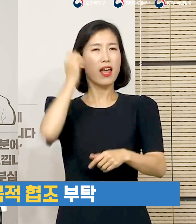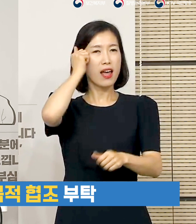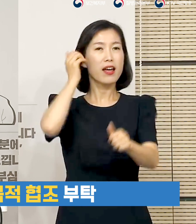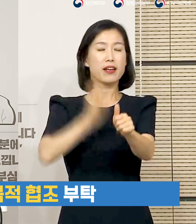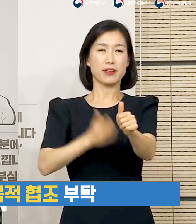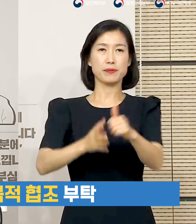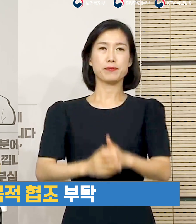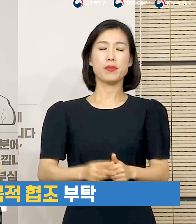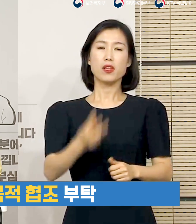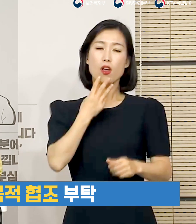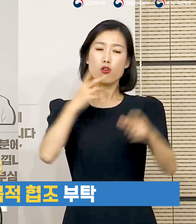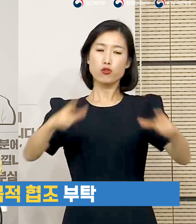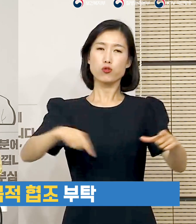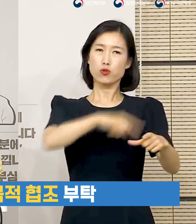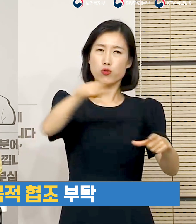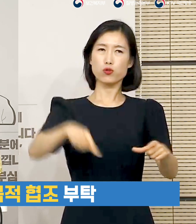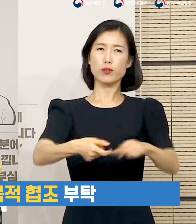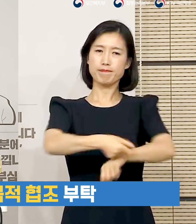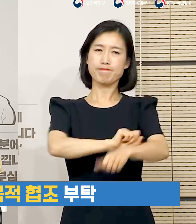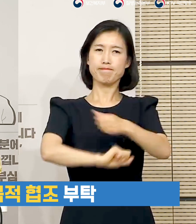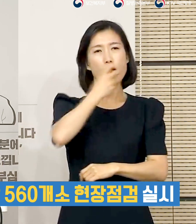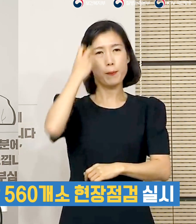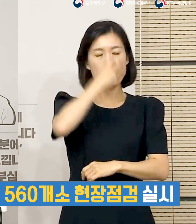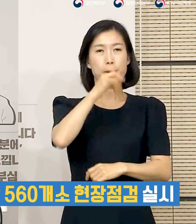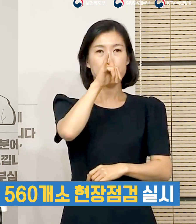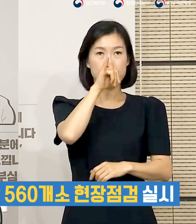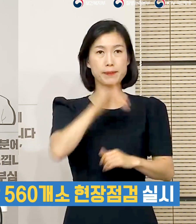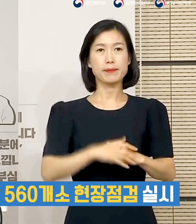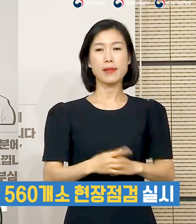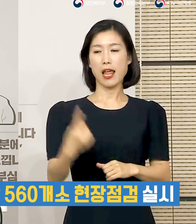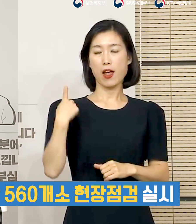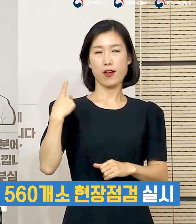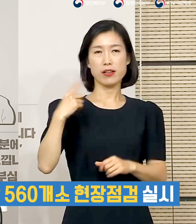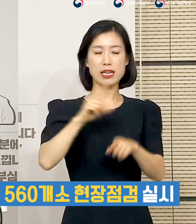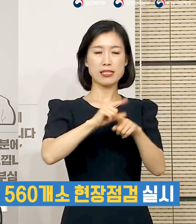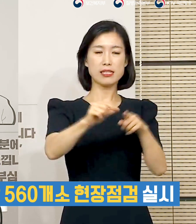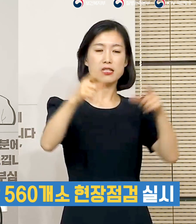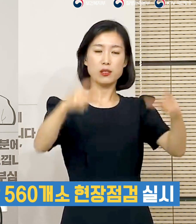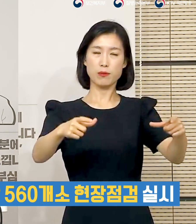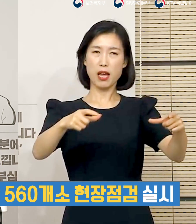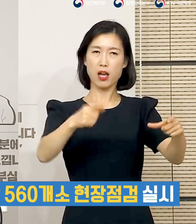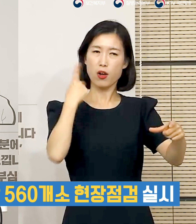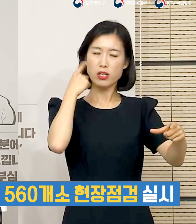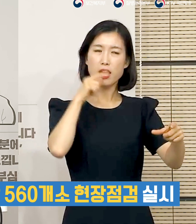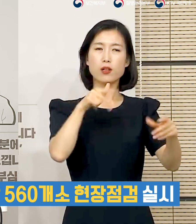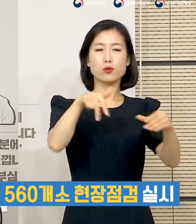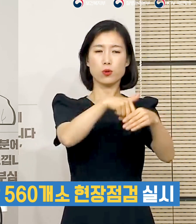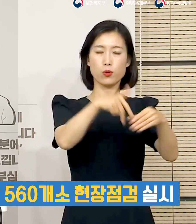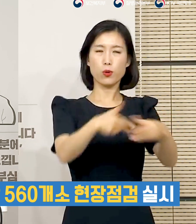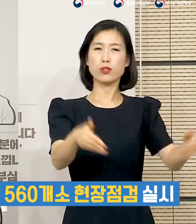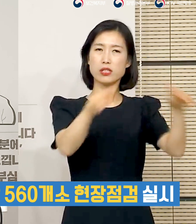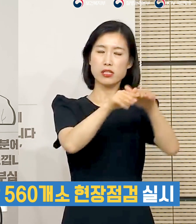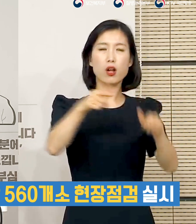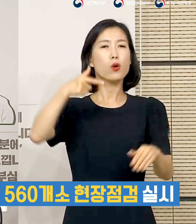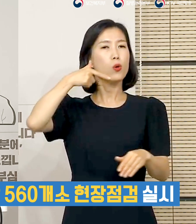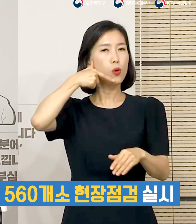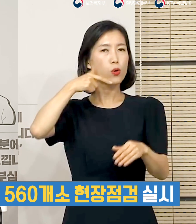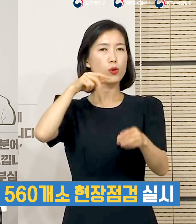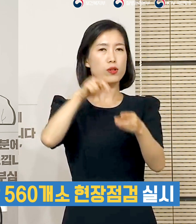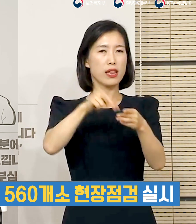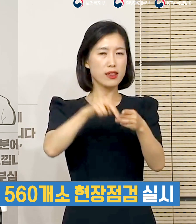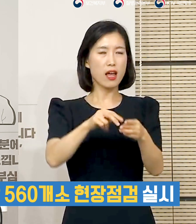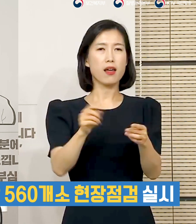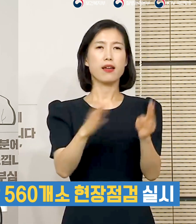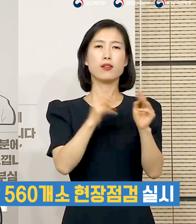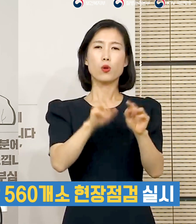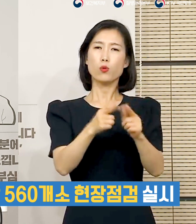주민 여러분의 적극적인 협조를 부탁드립니다. 어제 각 지방자치단체는 종교시설, 콜센터 등을